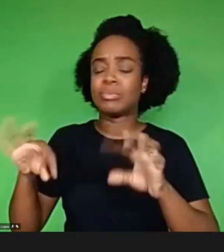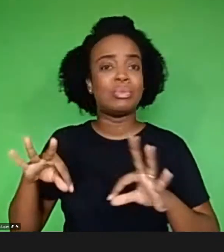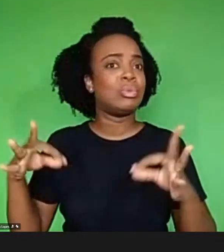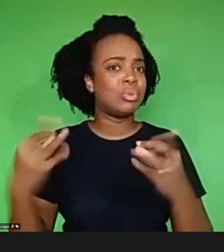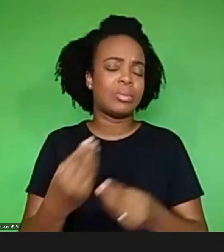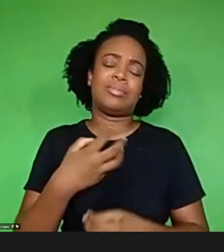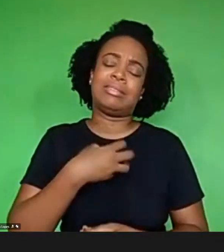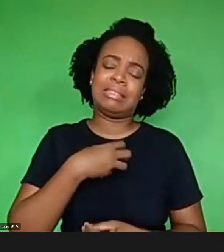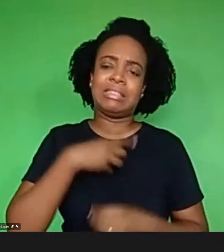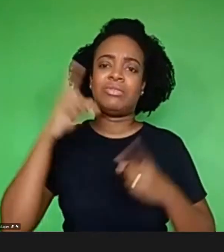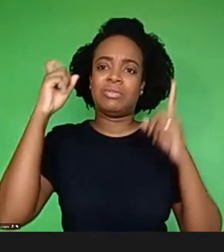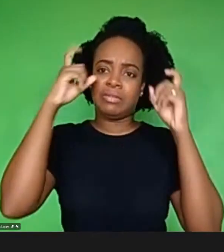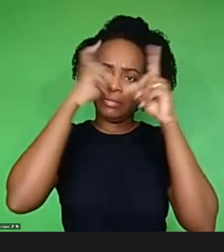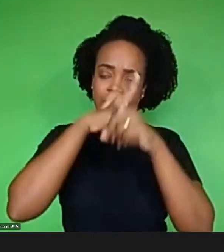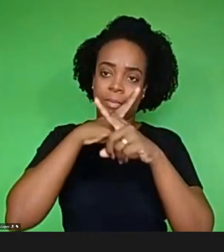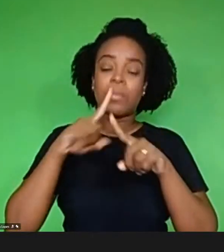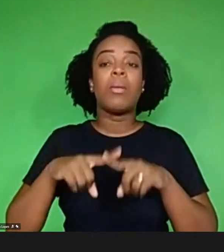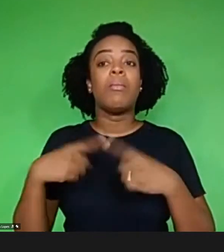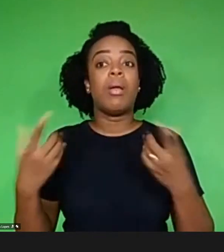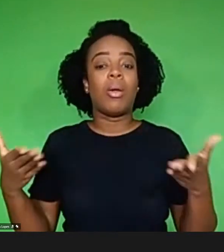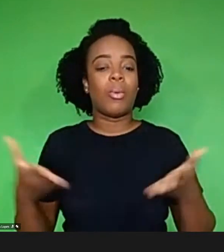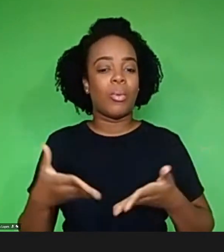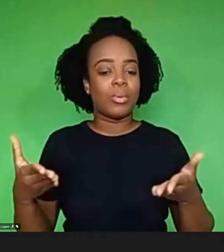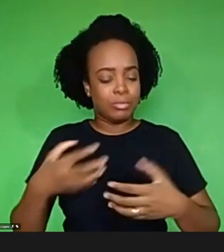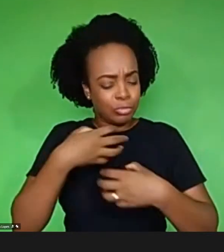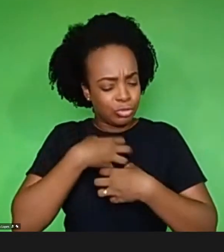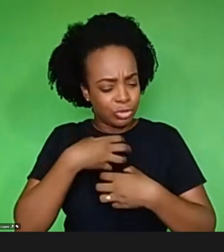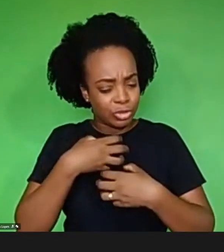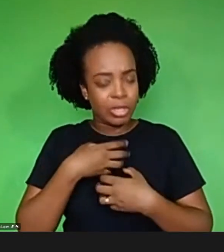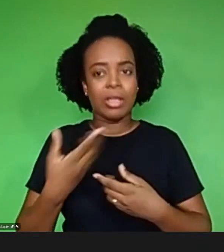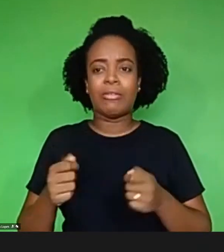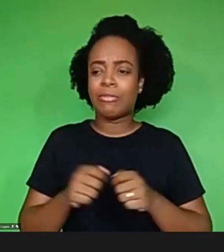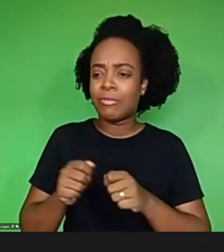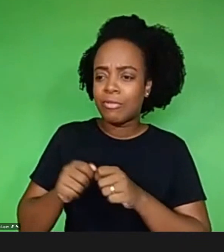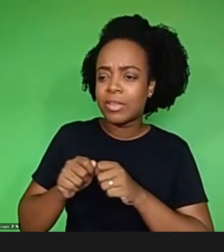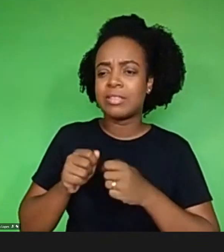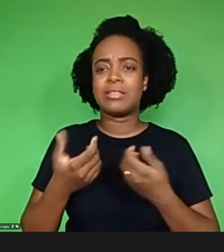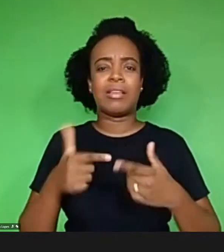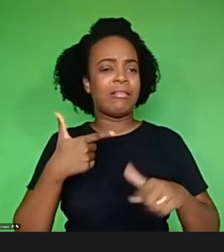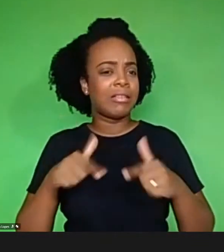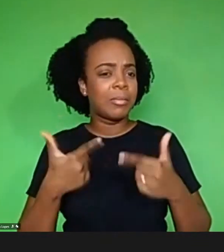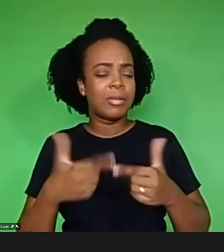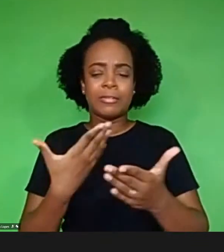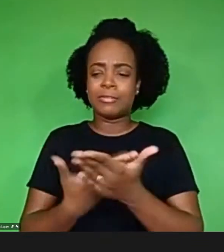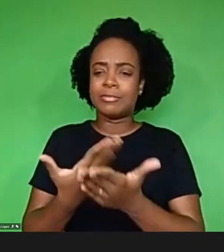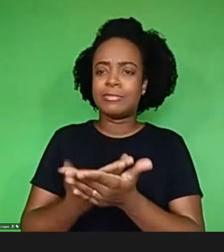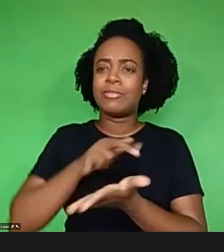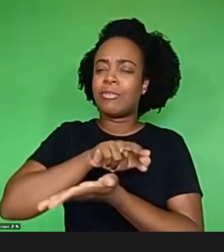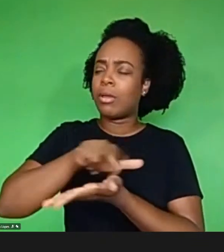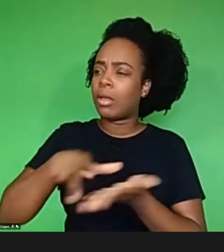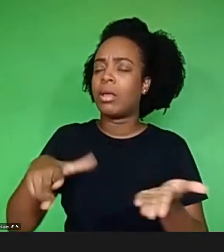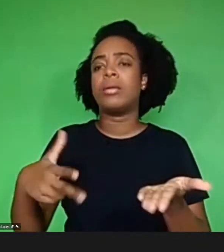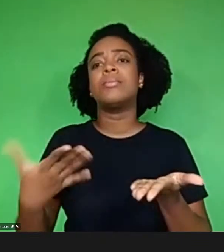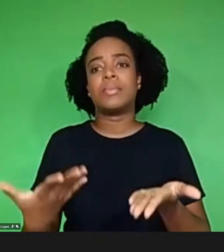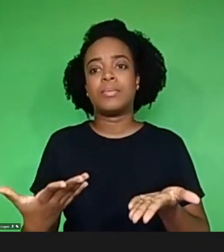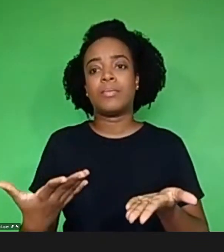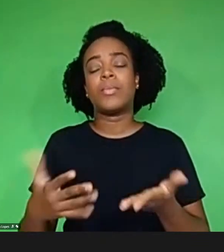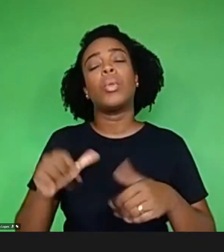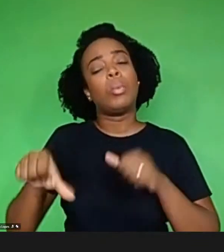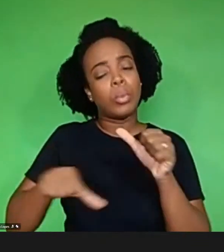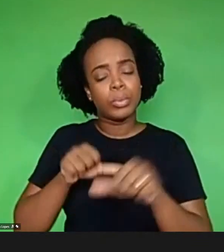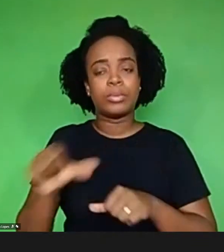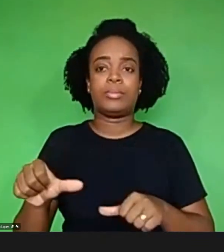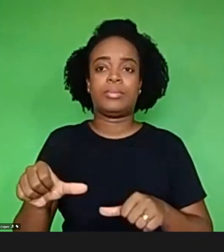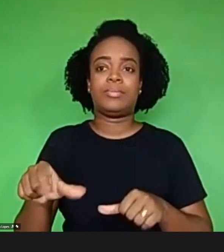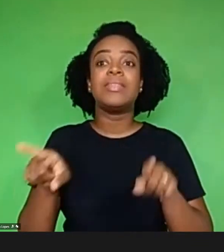no modo de fazer as coisas, que exige uma mudança também no processo de comunicação, porque a gente não pode trabalhar com o